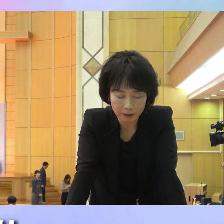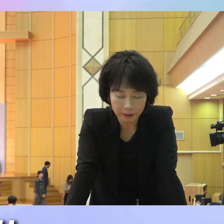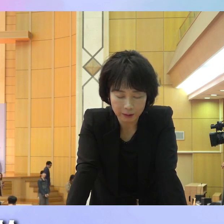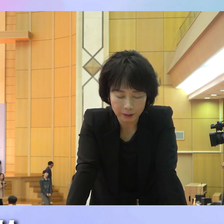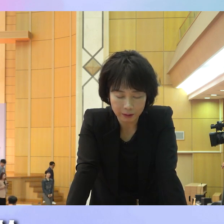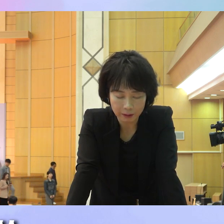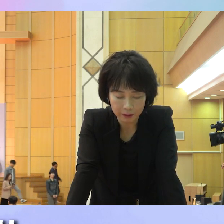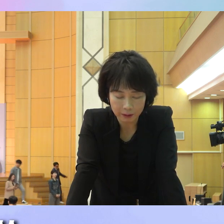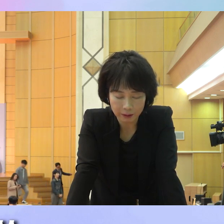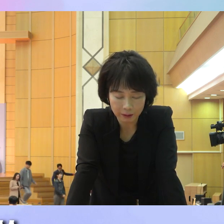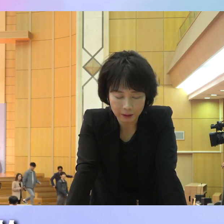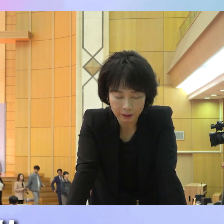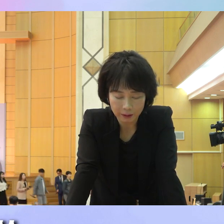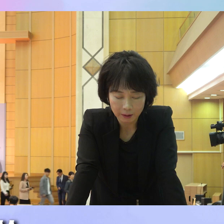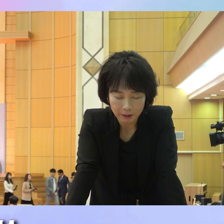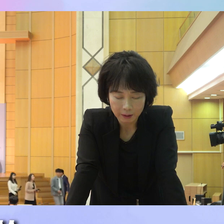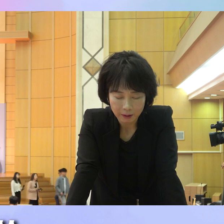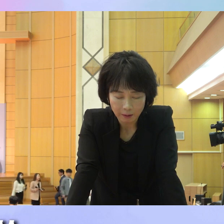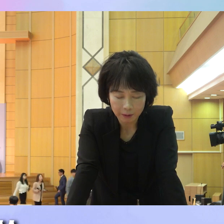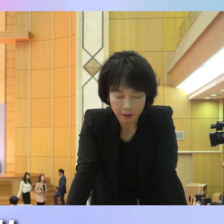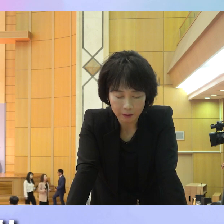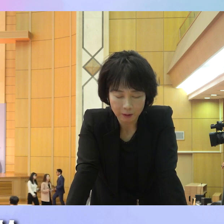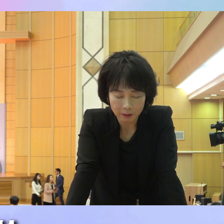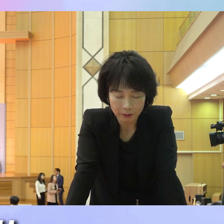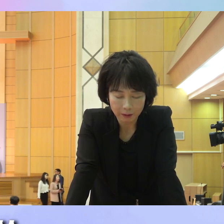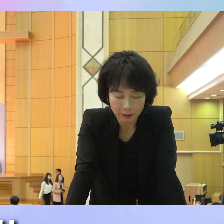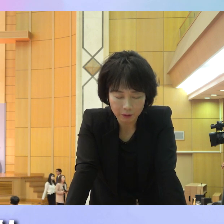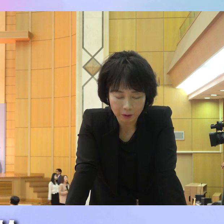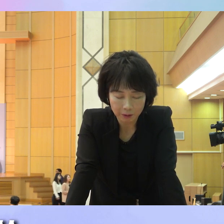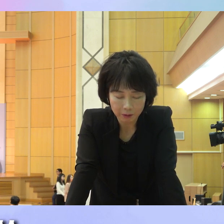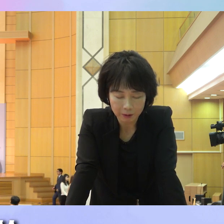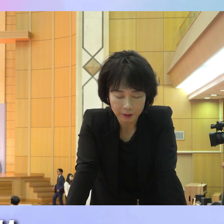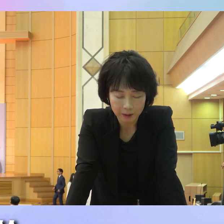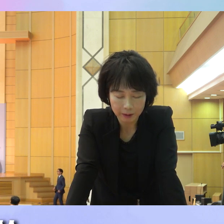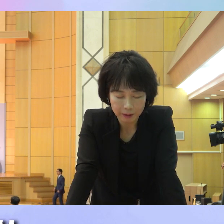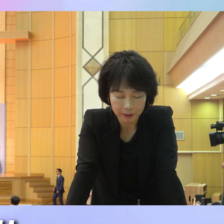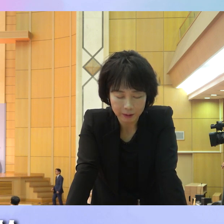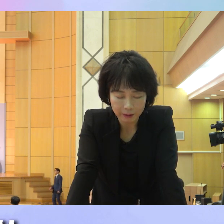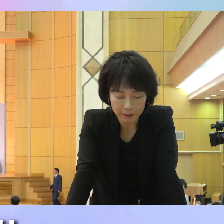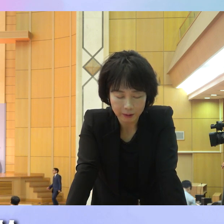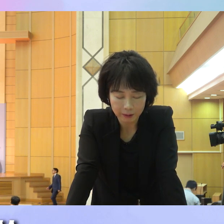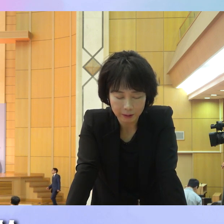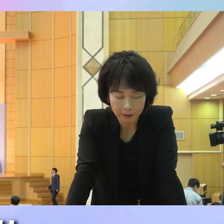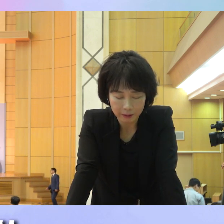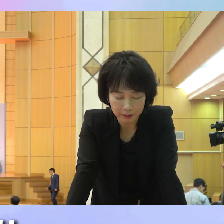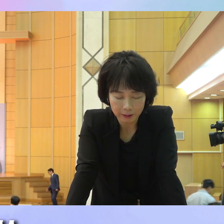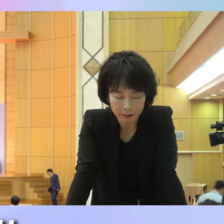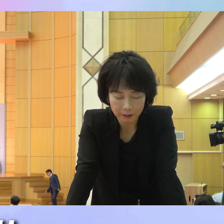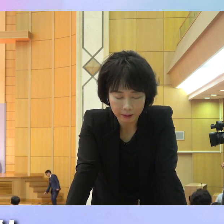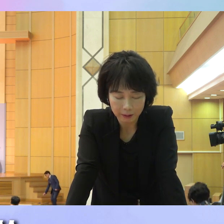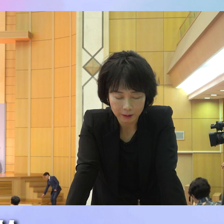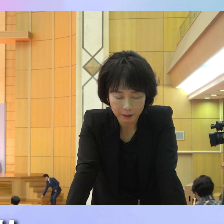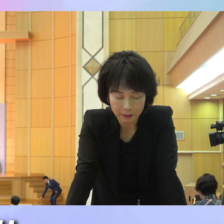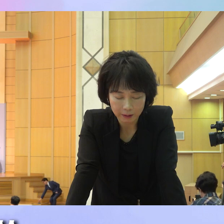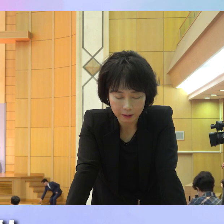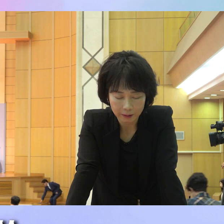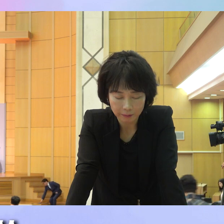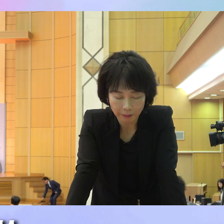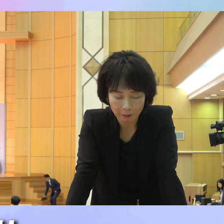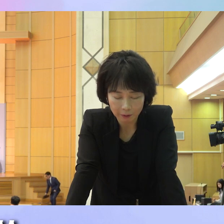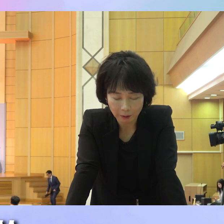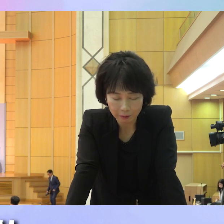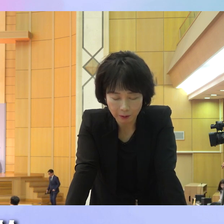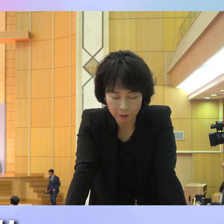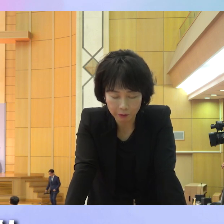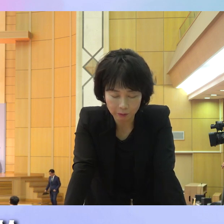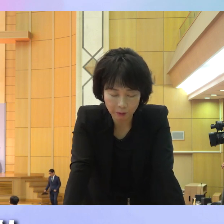십자가에 돌아가셨을까? 왜 십자가 지셨을까? 십자가 질 때 우리의 죄짐과 질병이 가난짐을 다 짊어졌다고 하는 것을 우린 지금 이